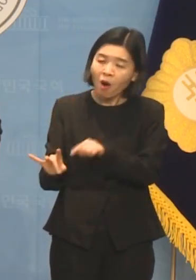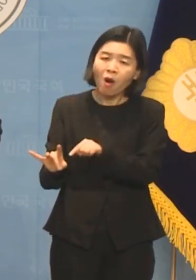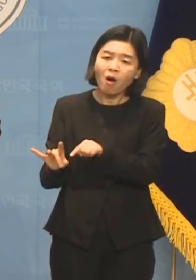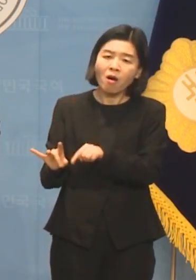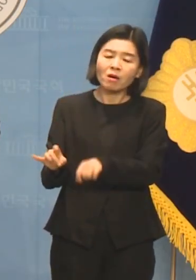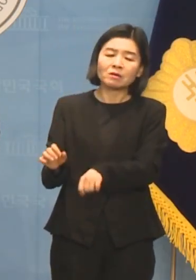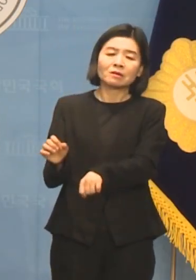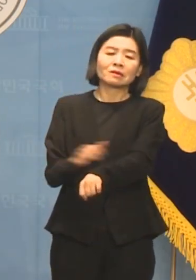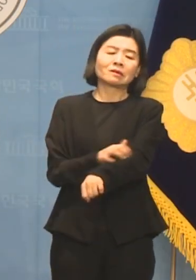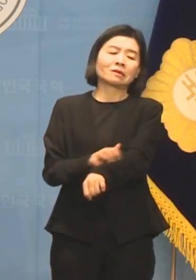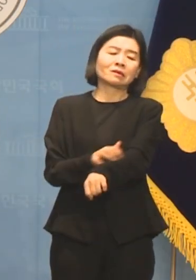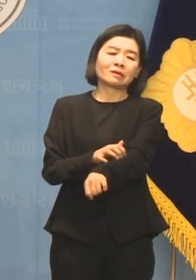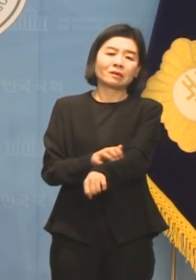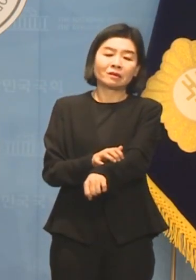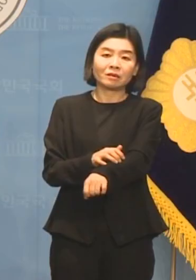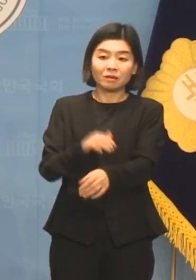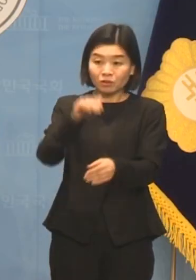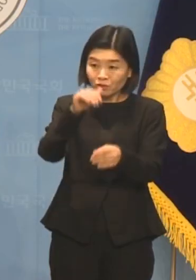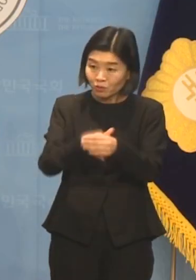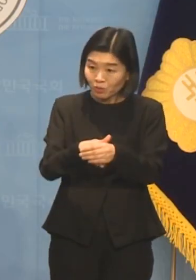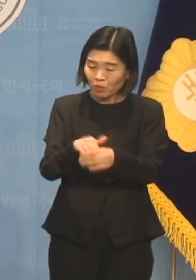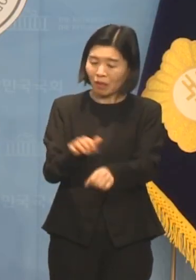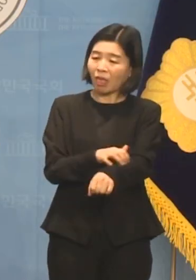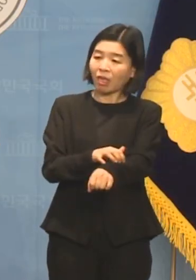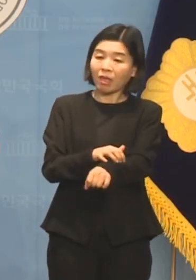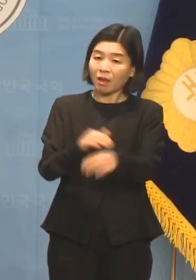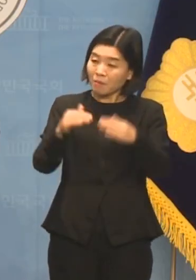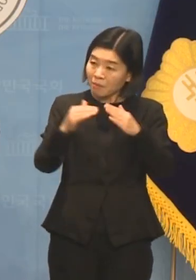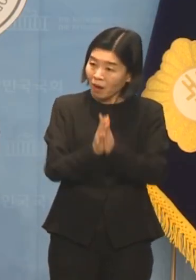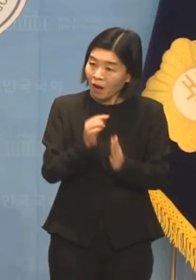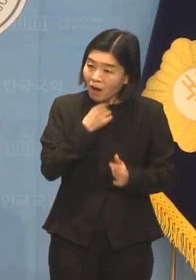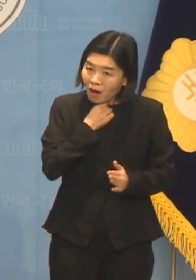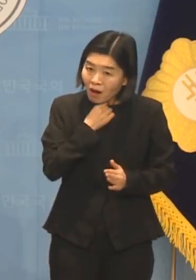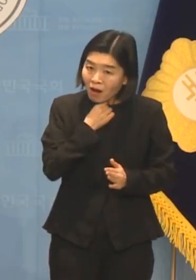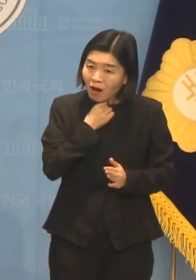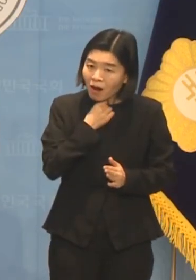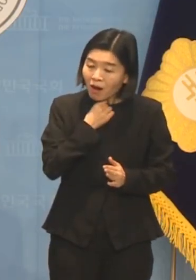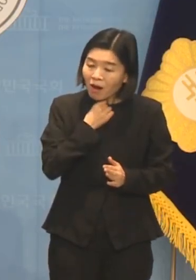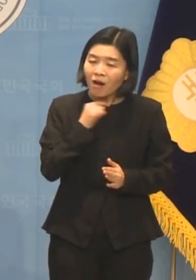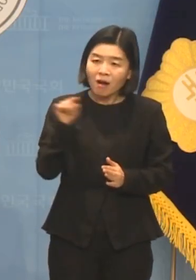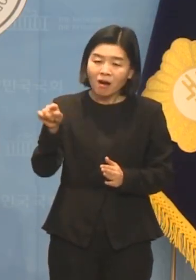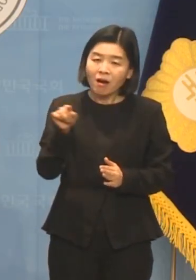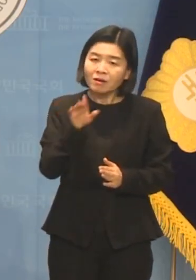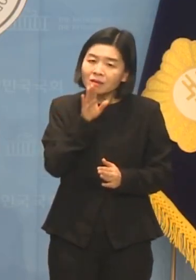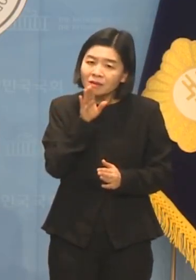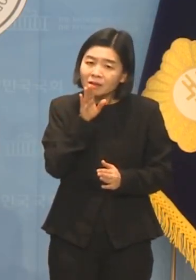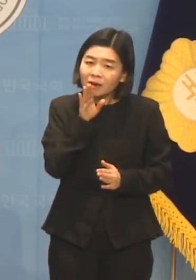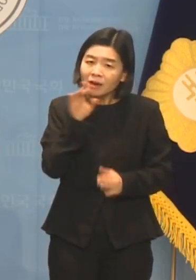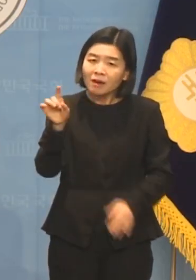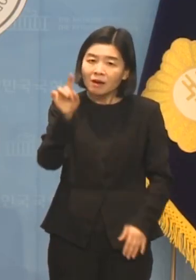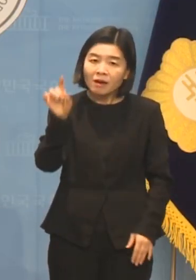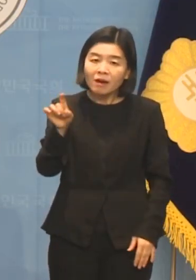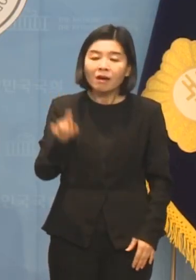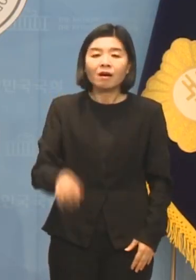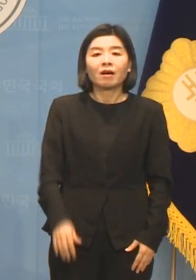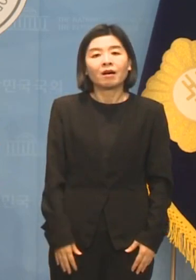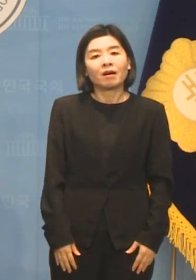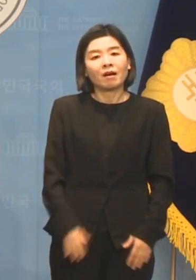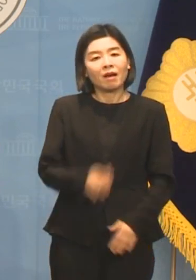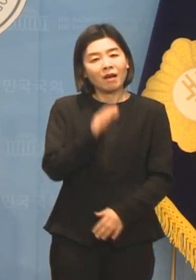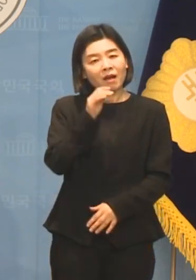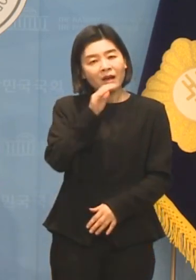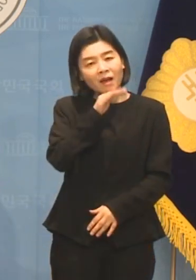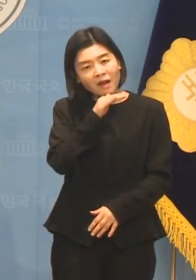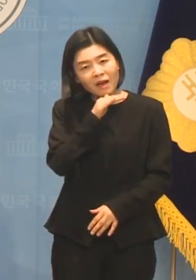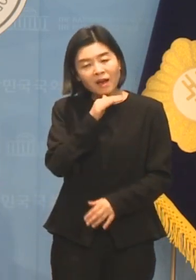짝이 없는 투표 자체부터 없애고 싶은 것이야말로 진짜 본심 아닙니까? 그게